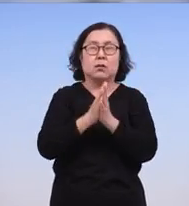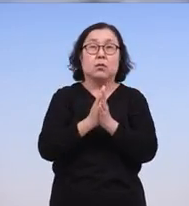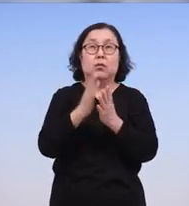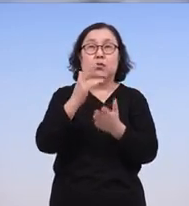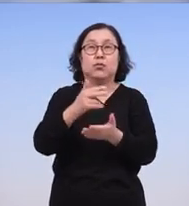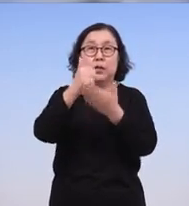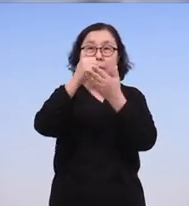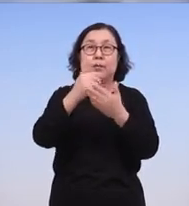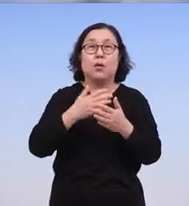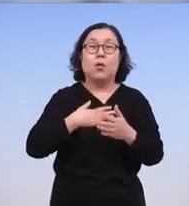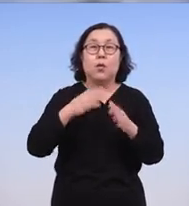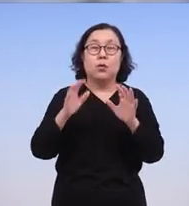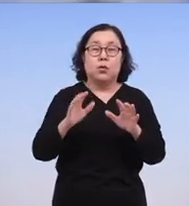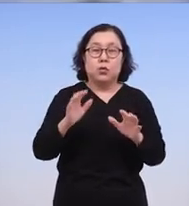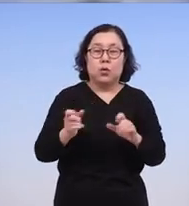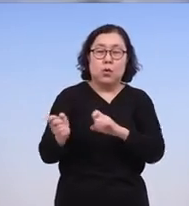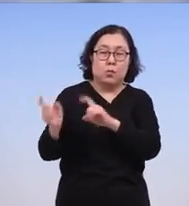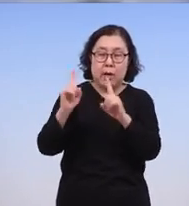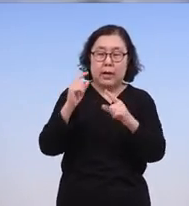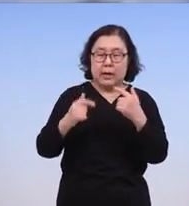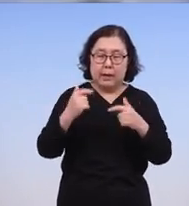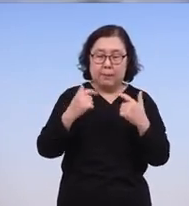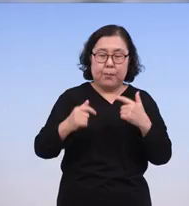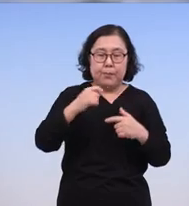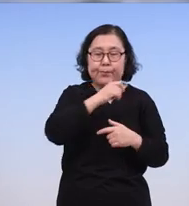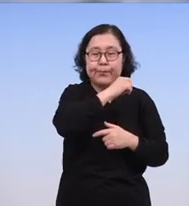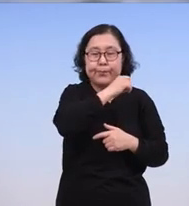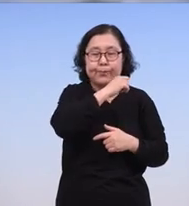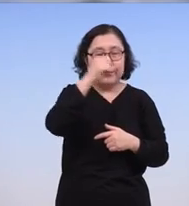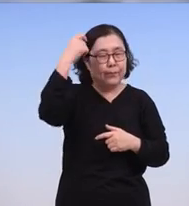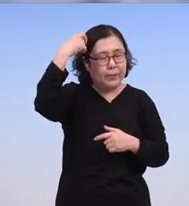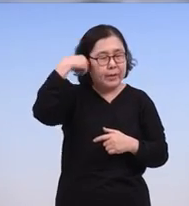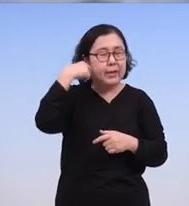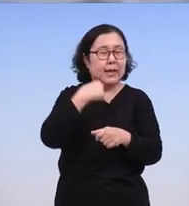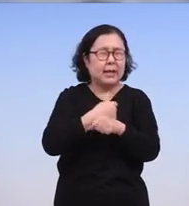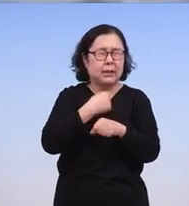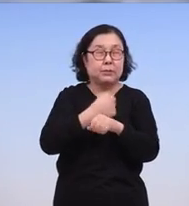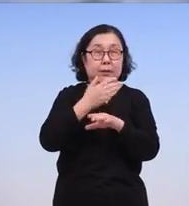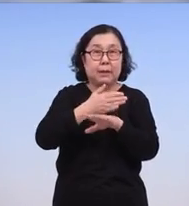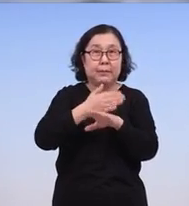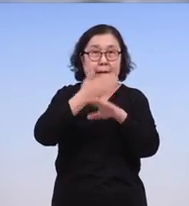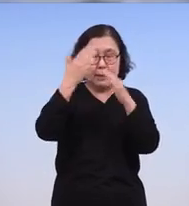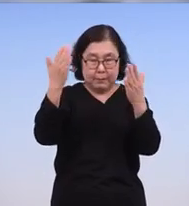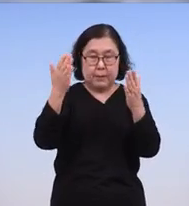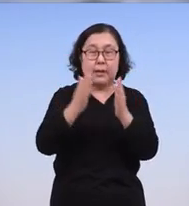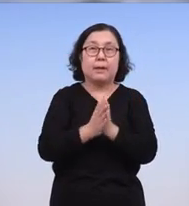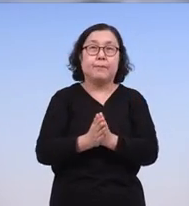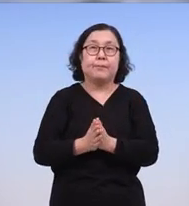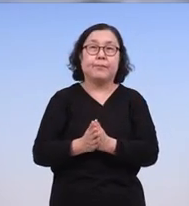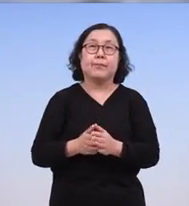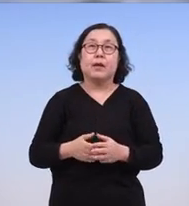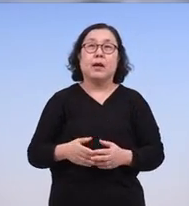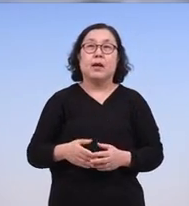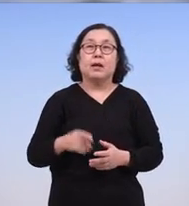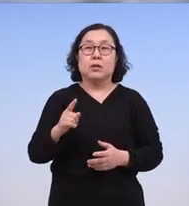준비를 하면서 주님 오늘도 부활의 기쁨을 맛보게 해주시니 감사합니다. 이게 인생입니다.